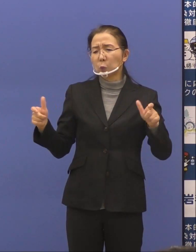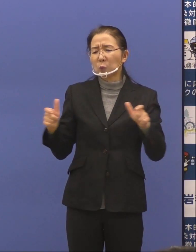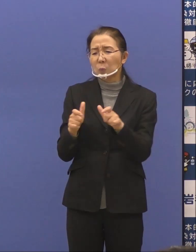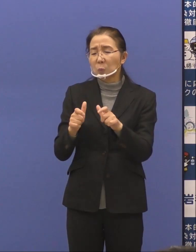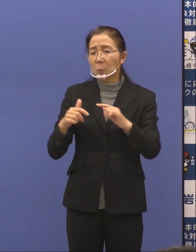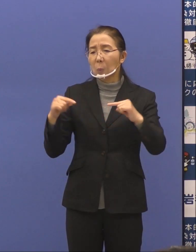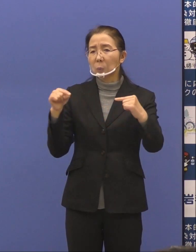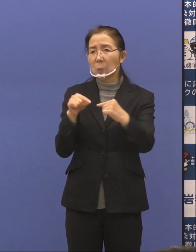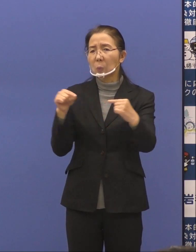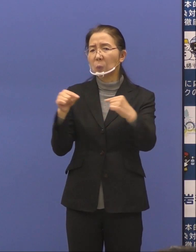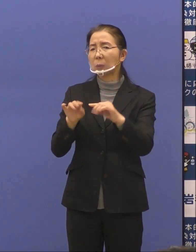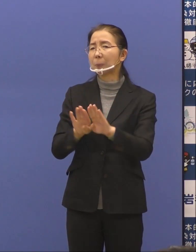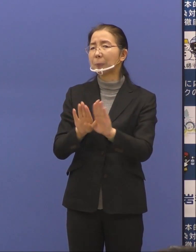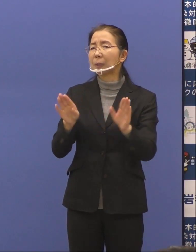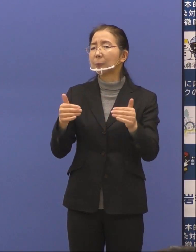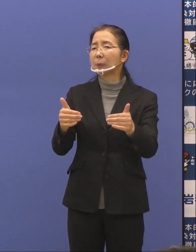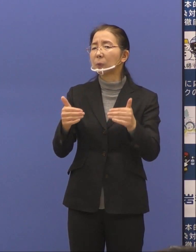いますよ。